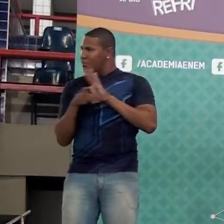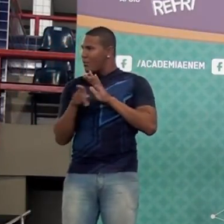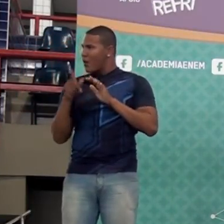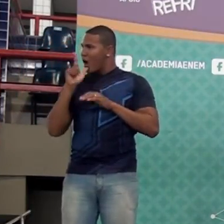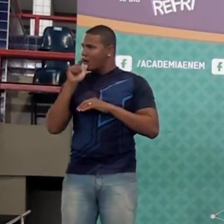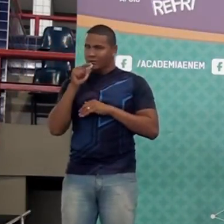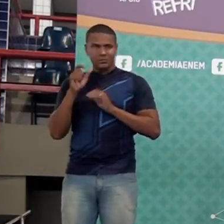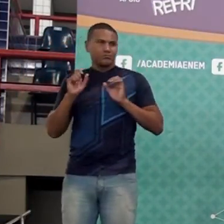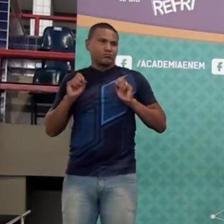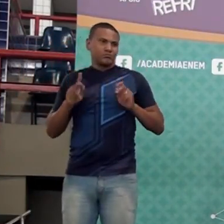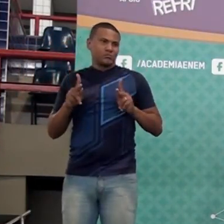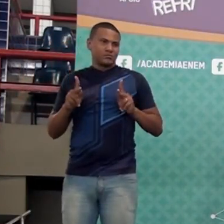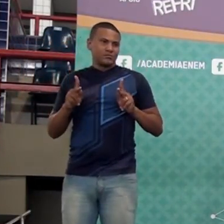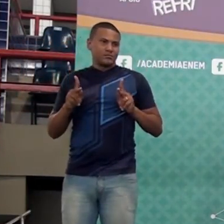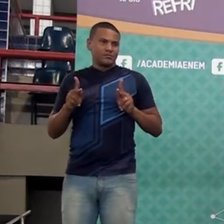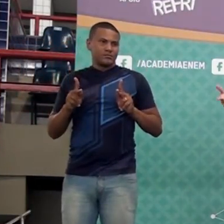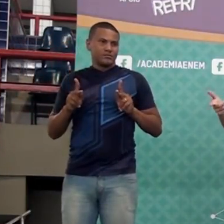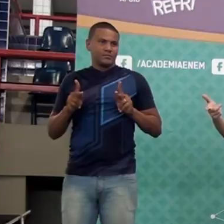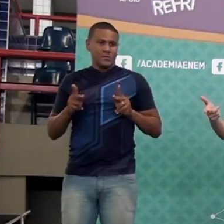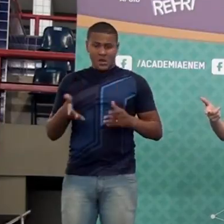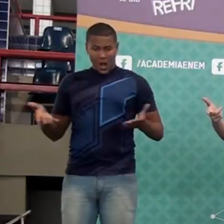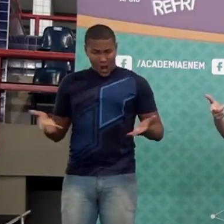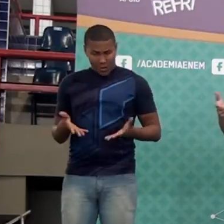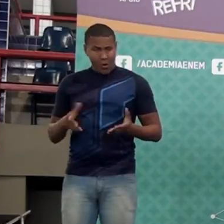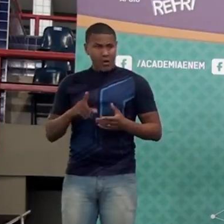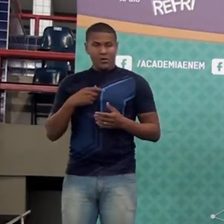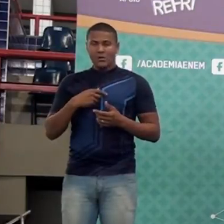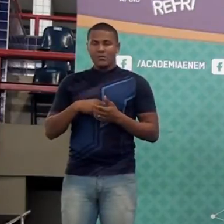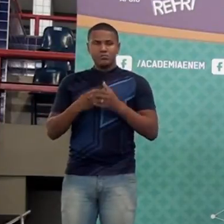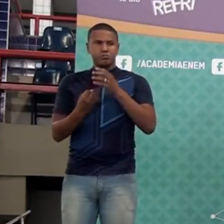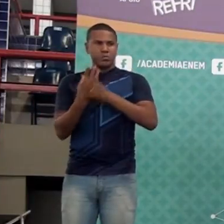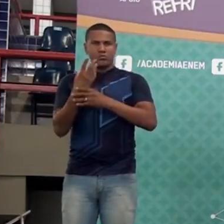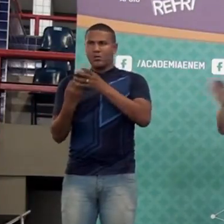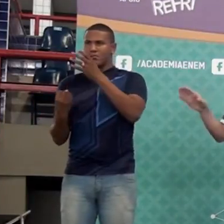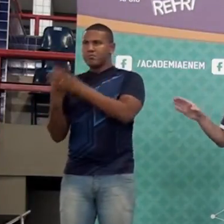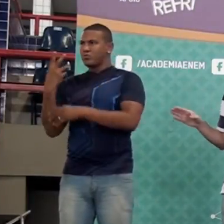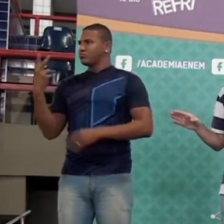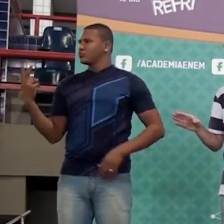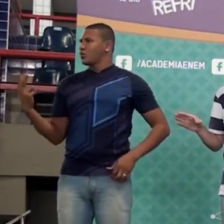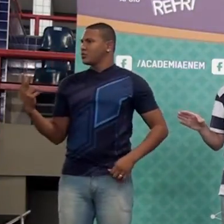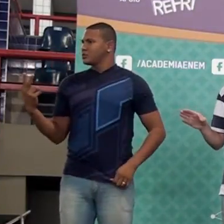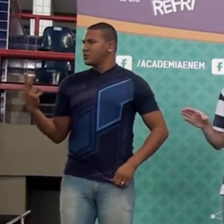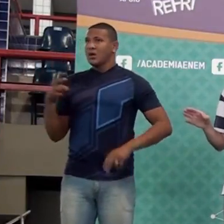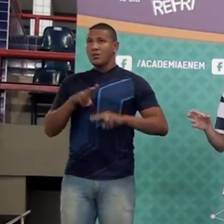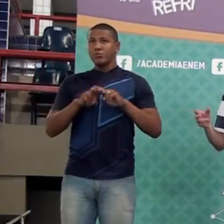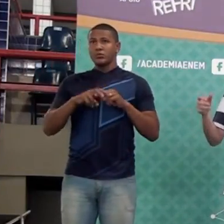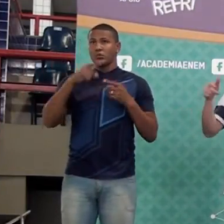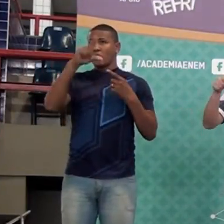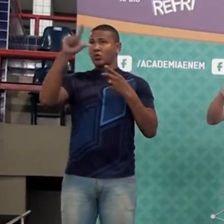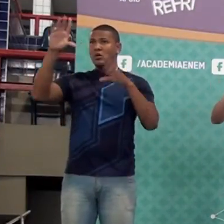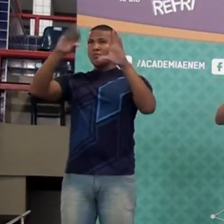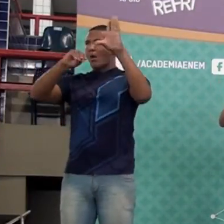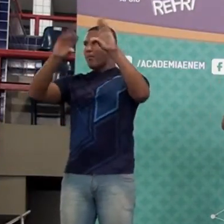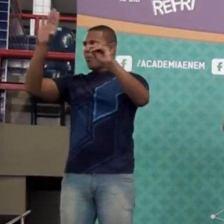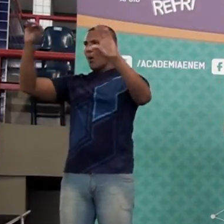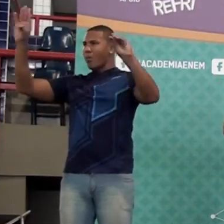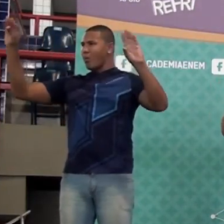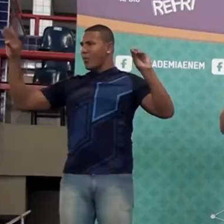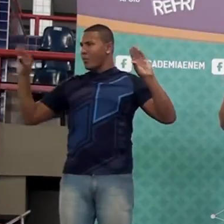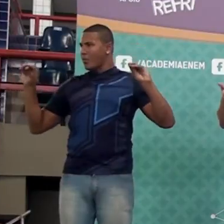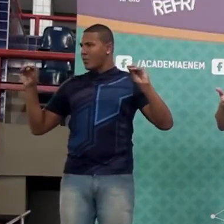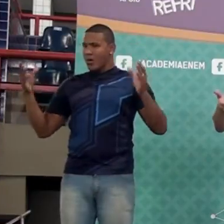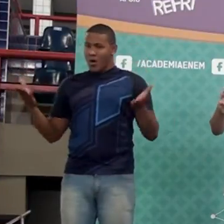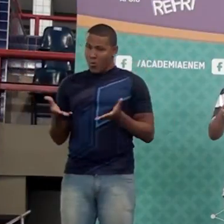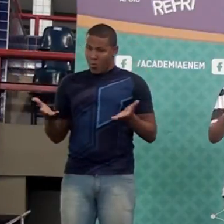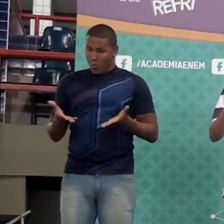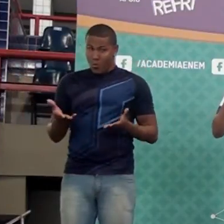2 hidrelétricas no Brasil entraram em funcionamento. Com isso, fechou todas as termoelétricas. Atualmente, a gente está com